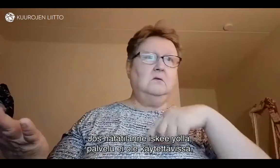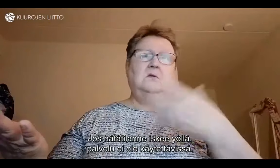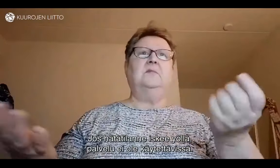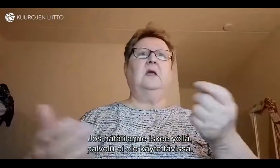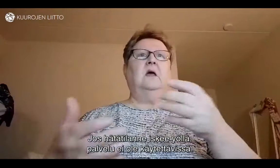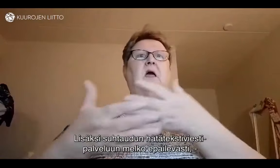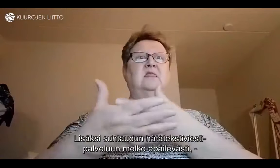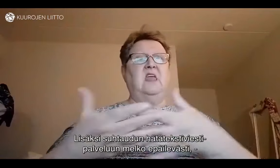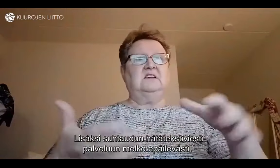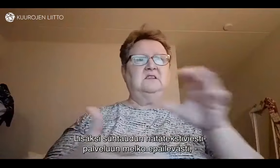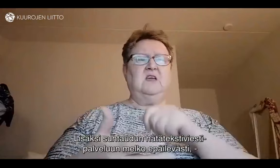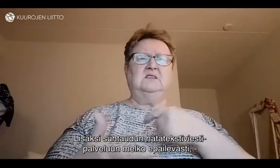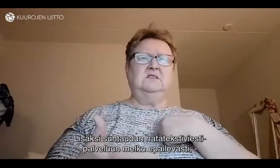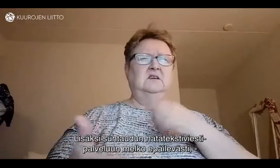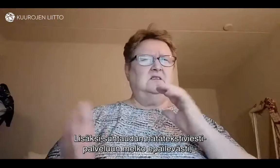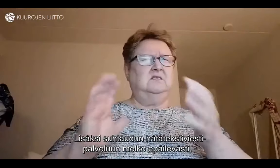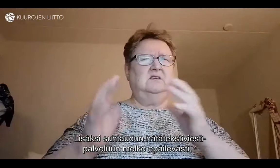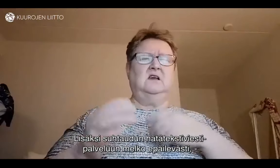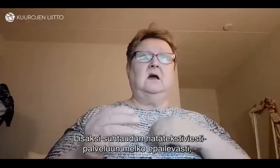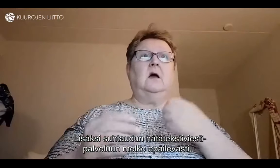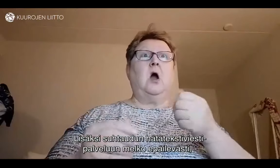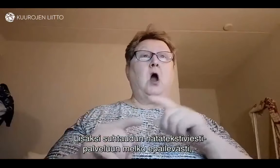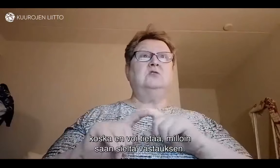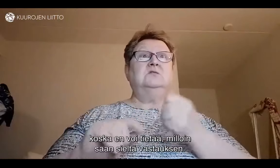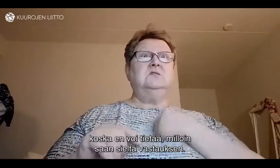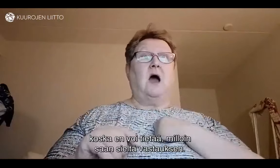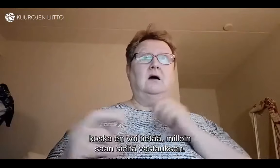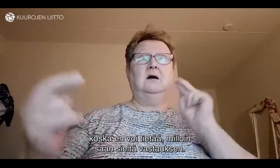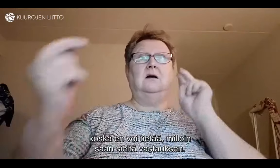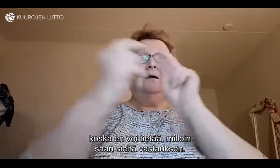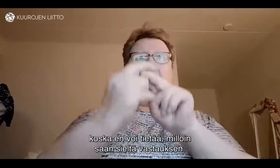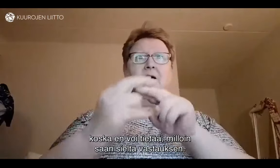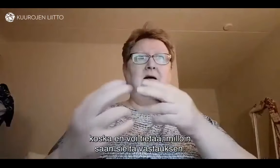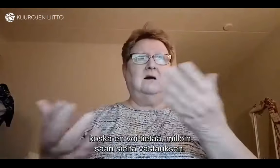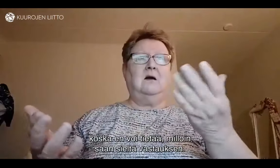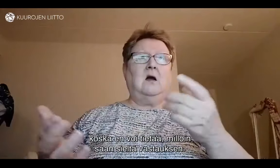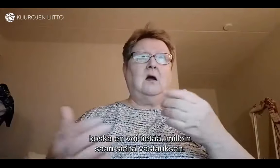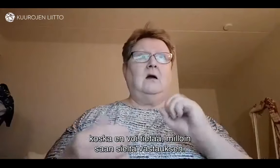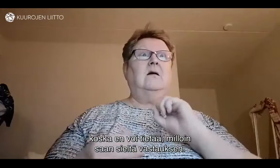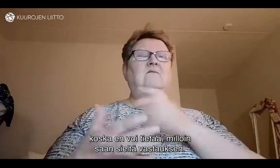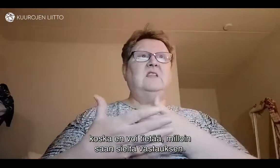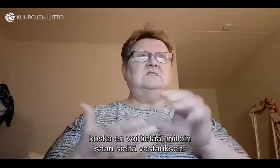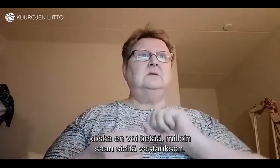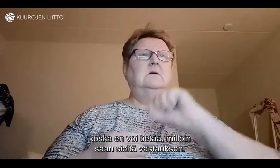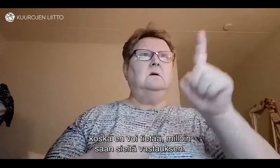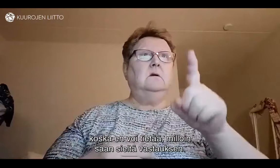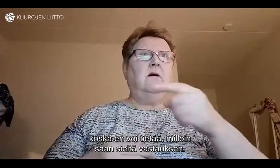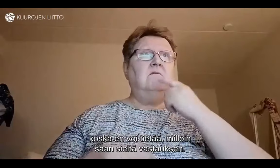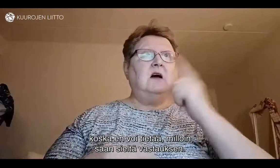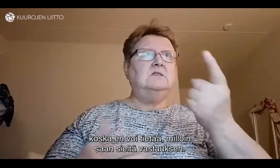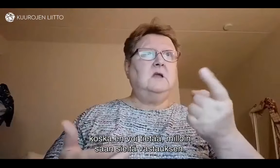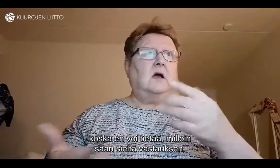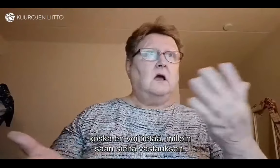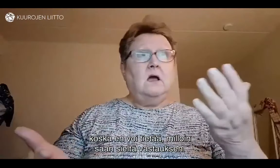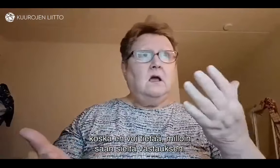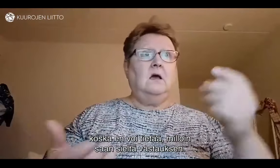Jos hätätilanne iskee yöllä, palvelu ei ole käytettävissä. Lisäksi suhtaudun hätätekstiviesteihin vähän varauksella, koska